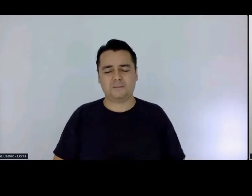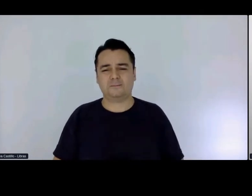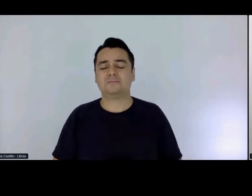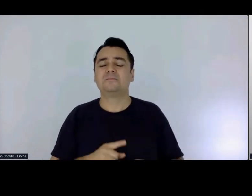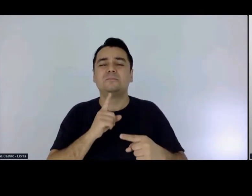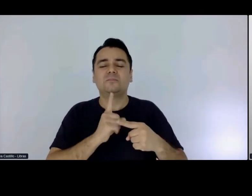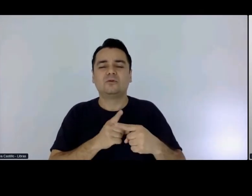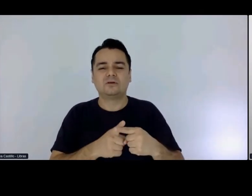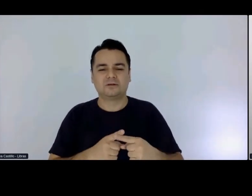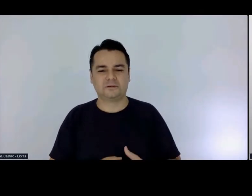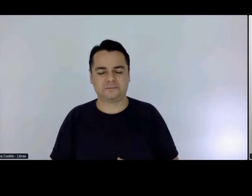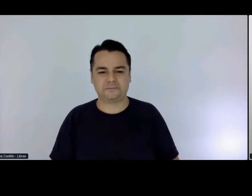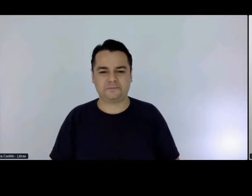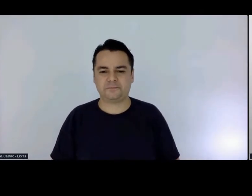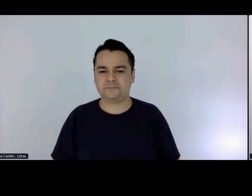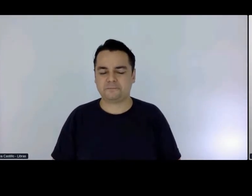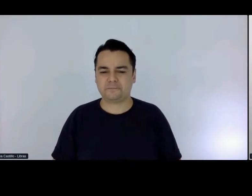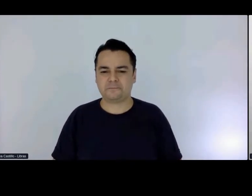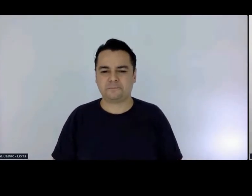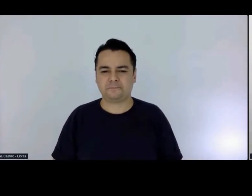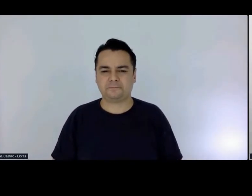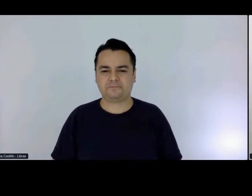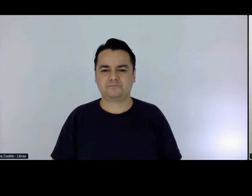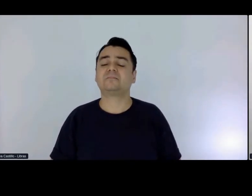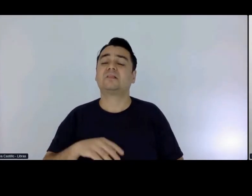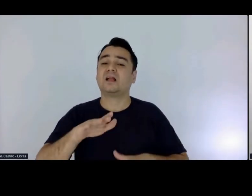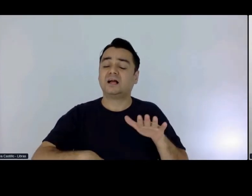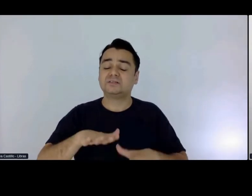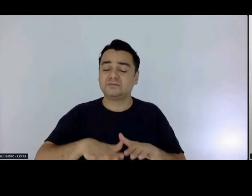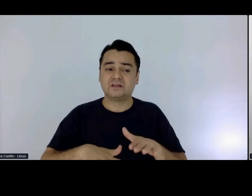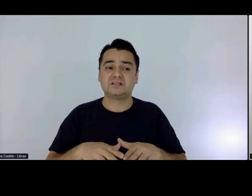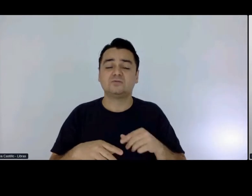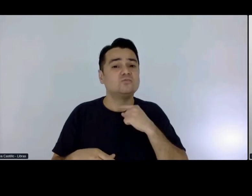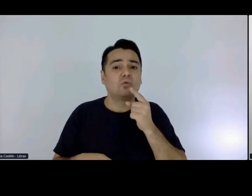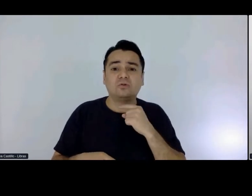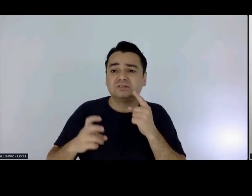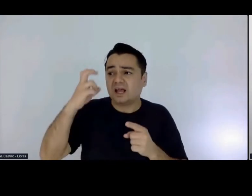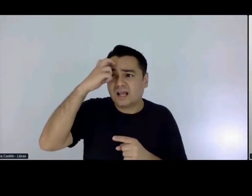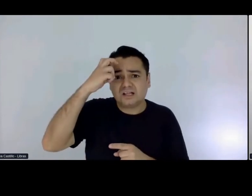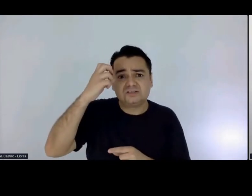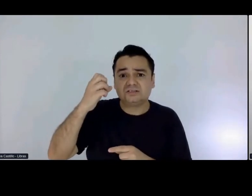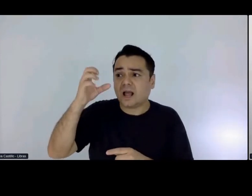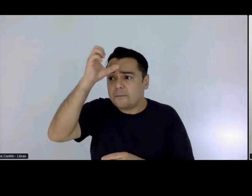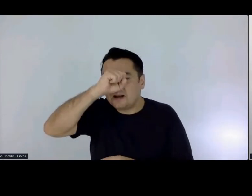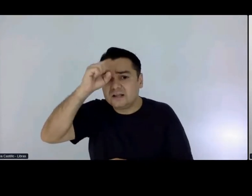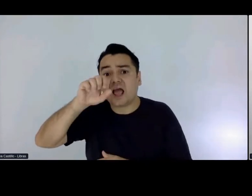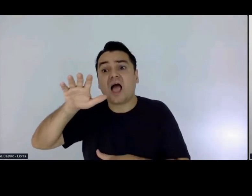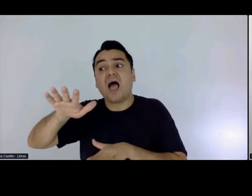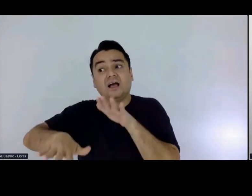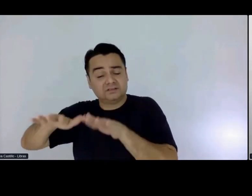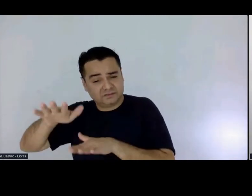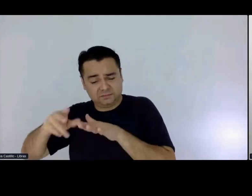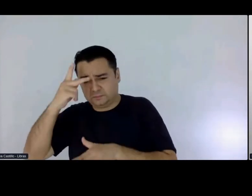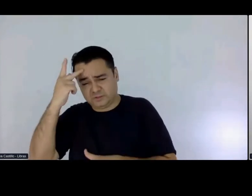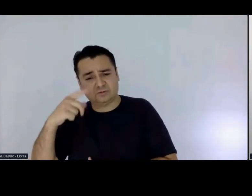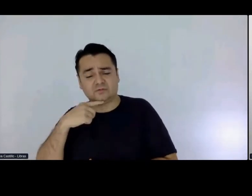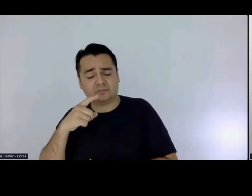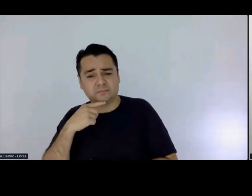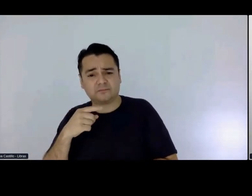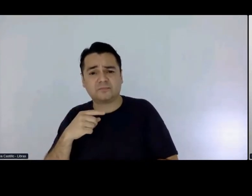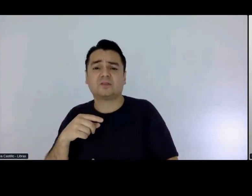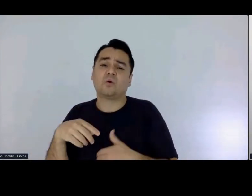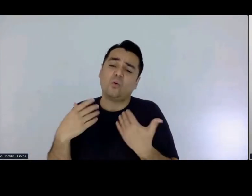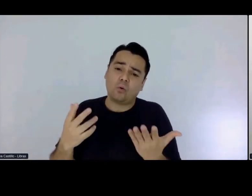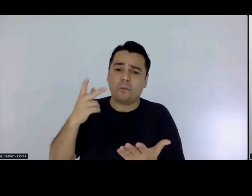de tem condições de adquirir esse conhecimento. Eu estou falando de pessoas que realmente teriam condições